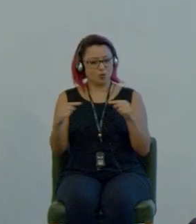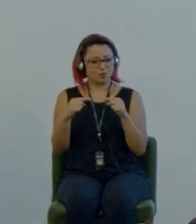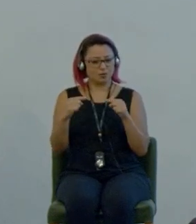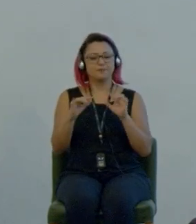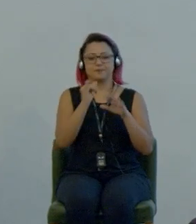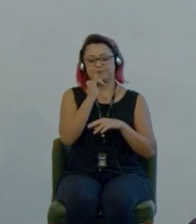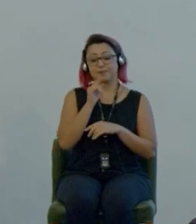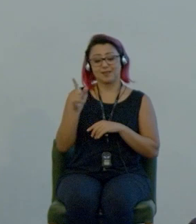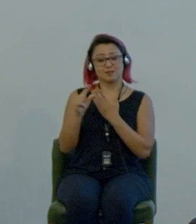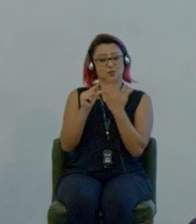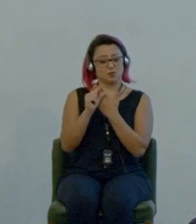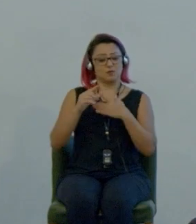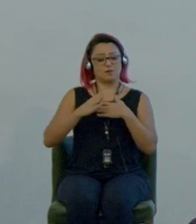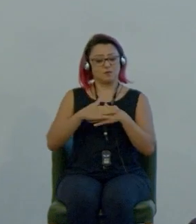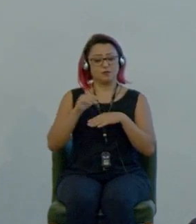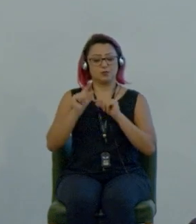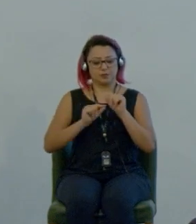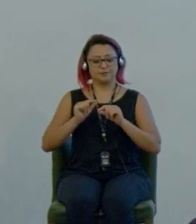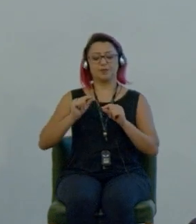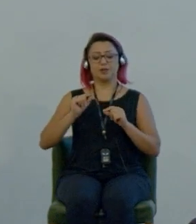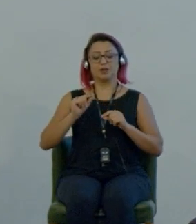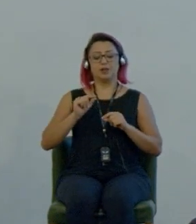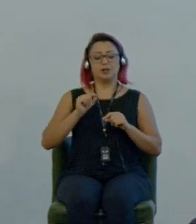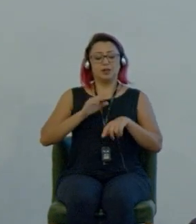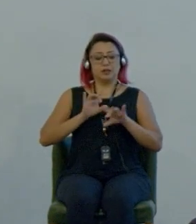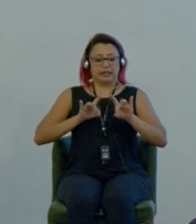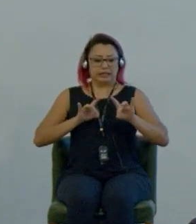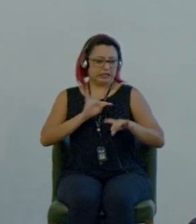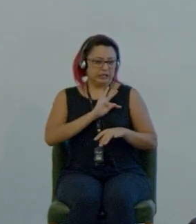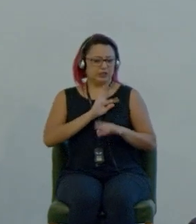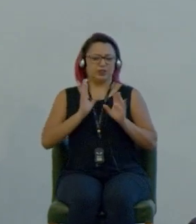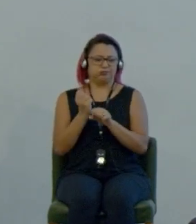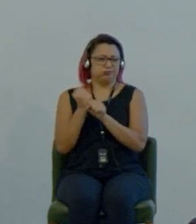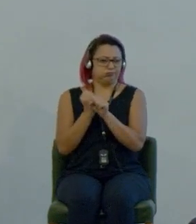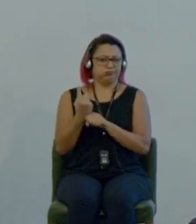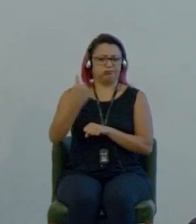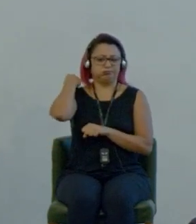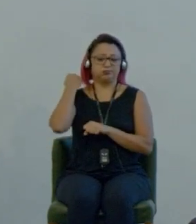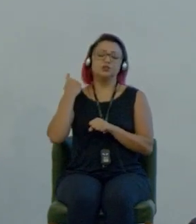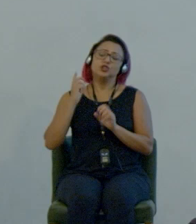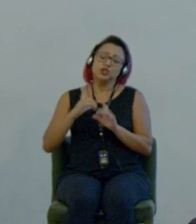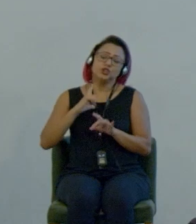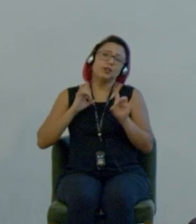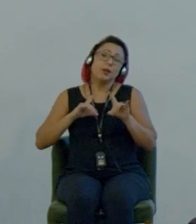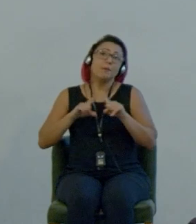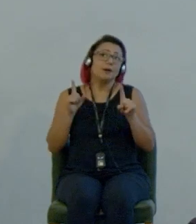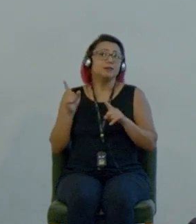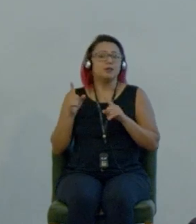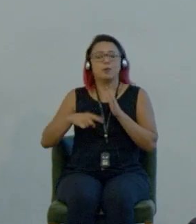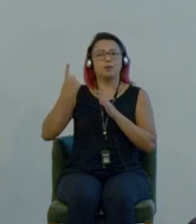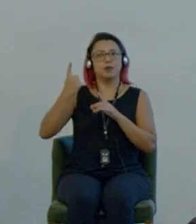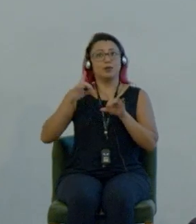Il utilise une technique qui existait depuis très longtemps, en fait, hein, mais il a l'idée, c'est pas le premier, mais c'est l'un des premiers à